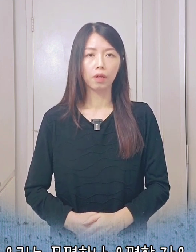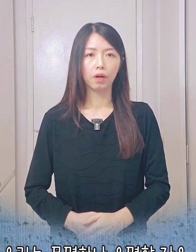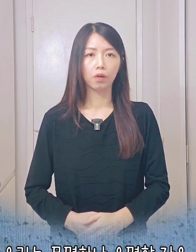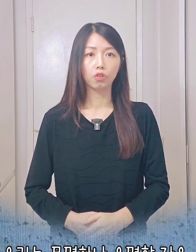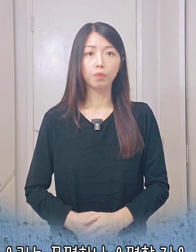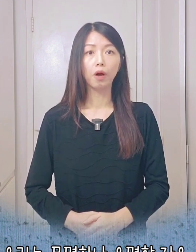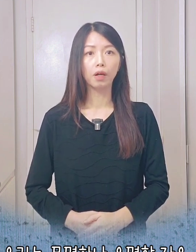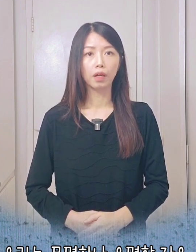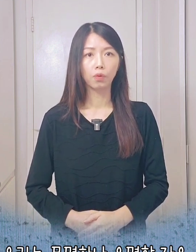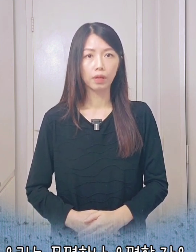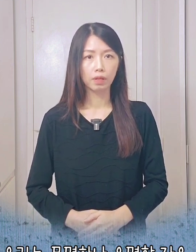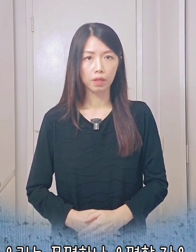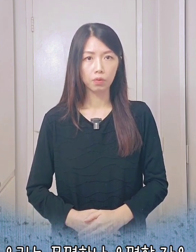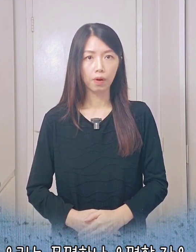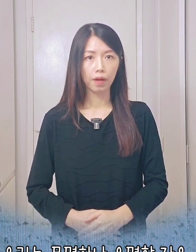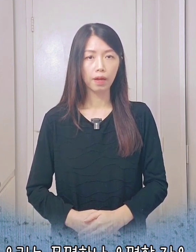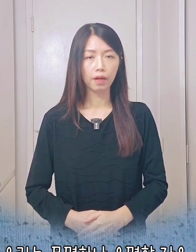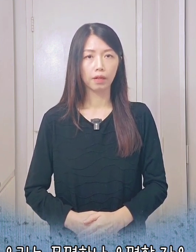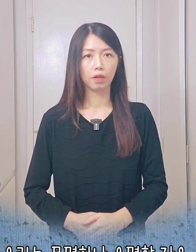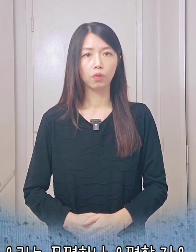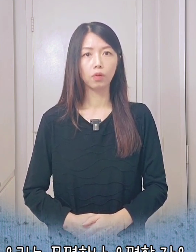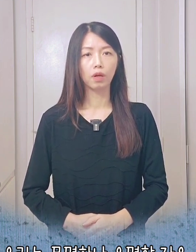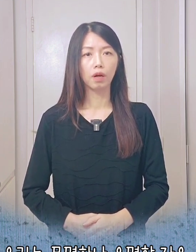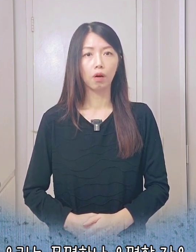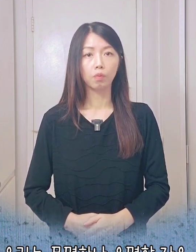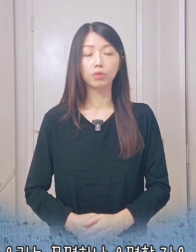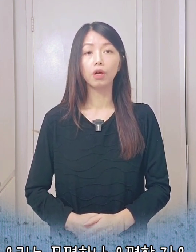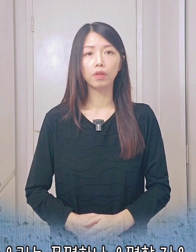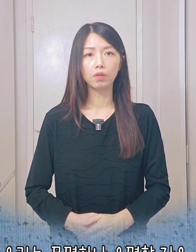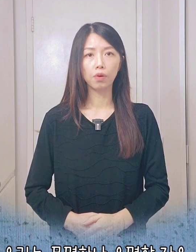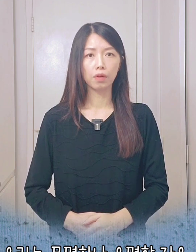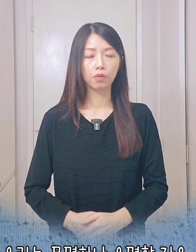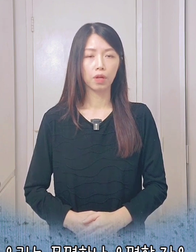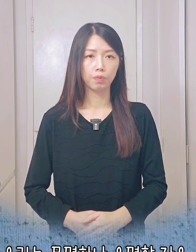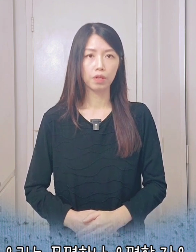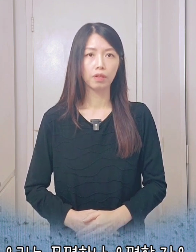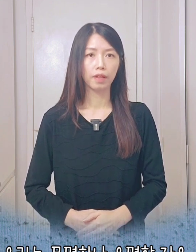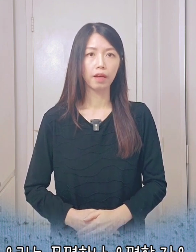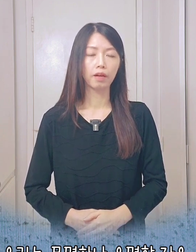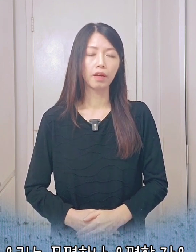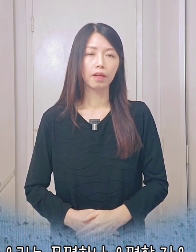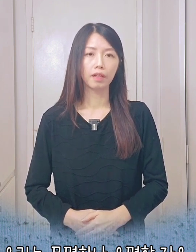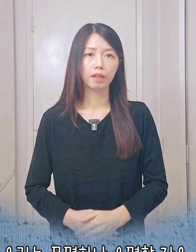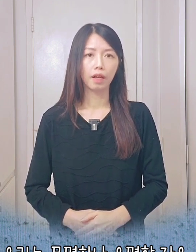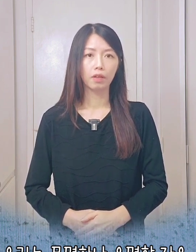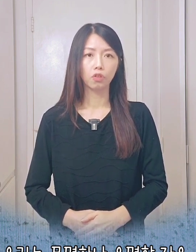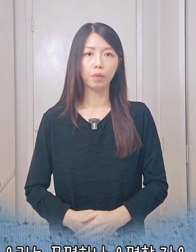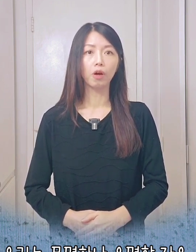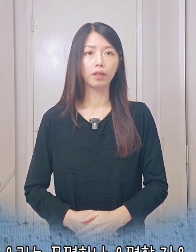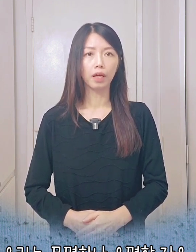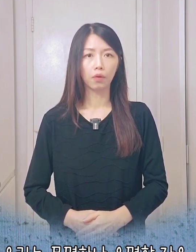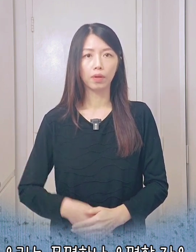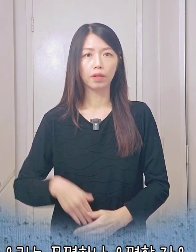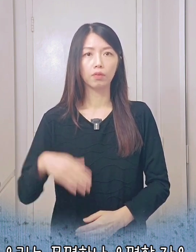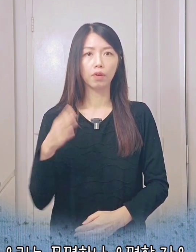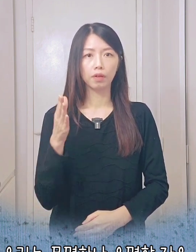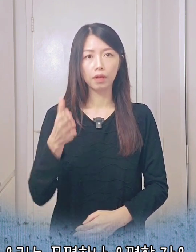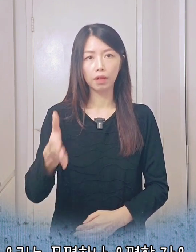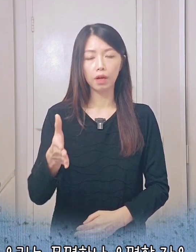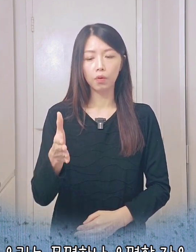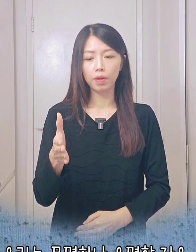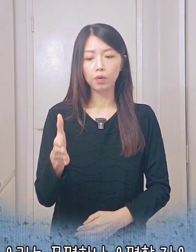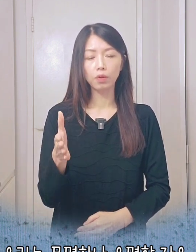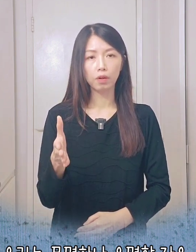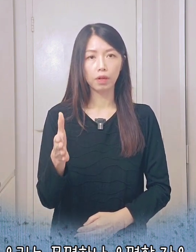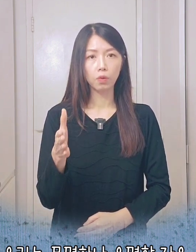그래서 유명하다고 한 뜻의 수어에 그리고 부정된 수어를 뒤에 붙였는데요. 일단 유명하다라고 한 뜻의